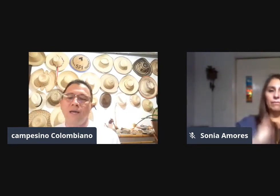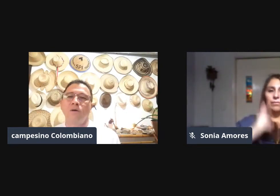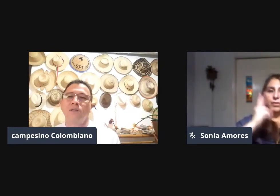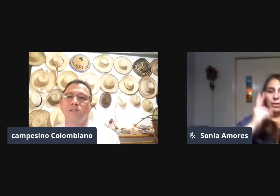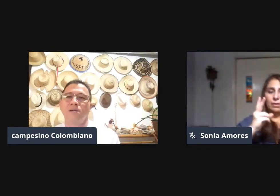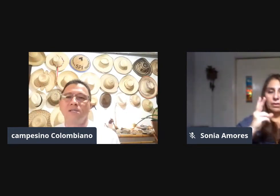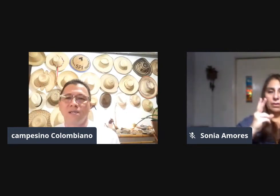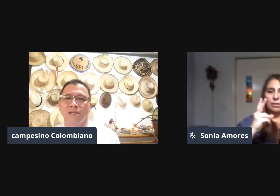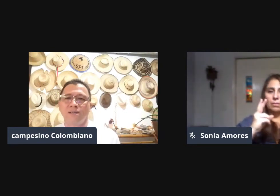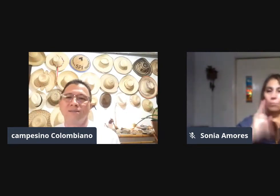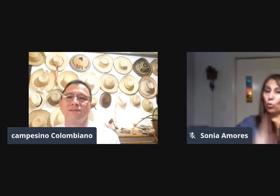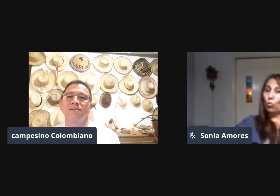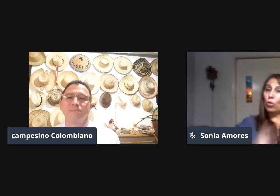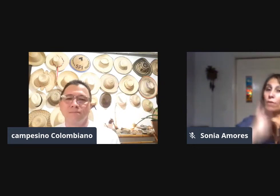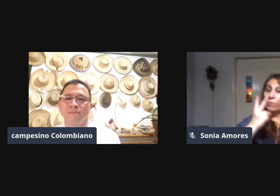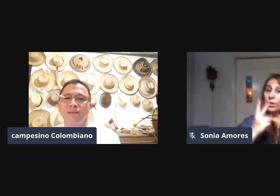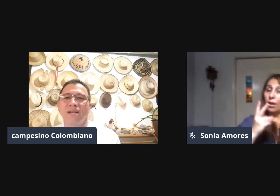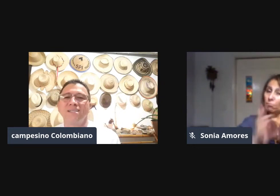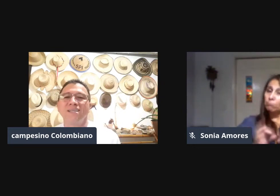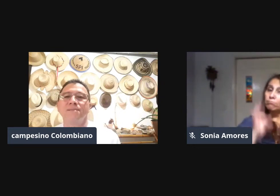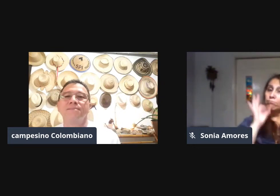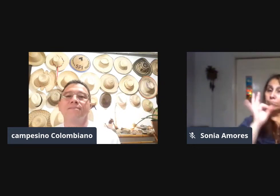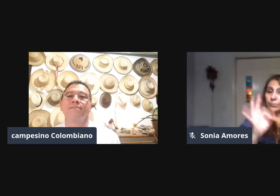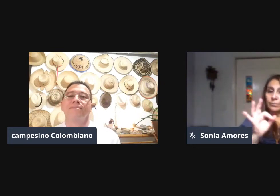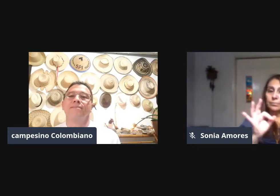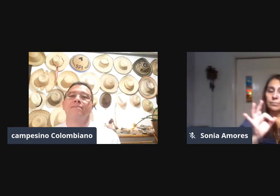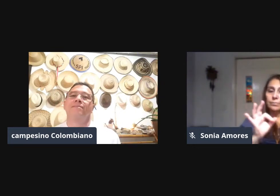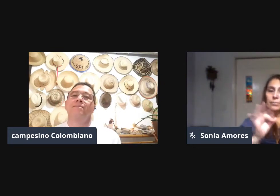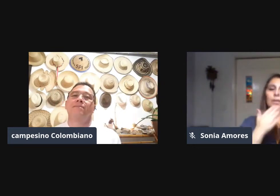vida en condiciones dignas. Gracias.